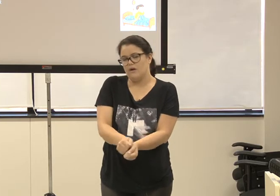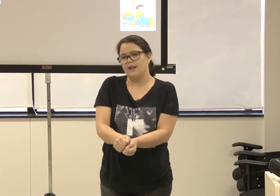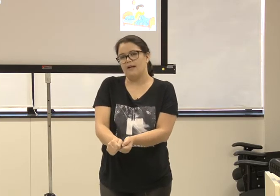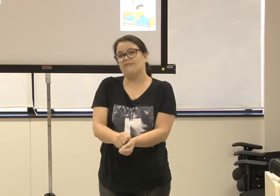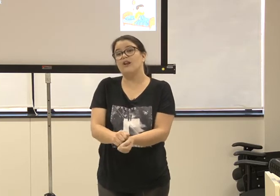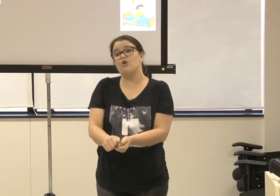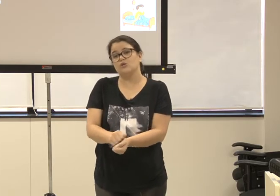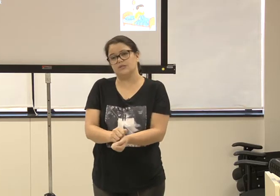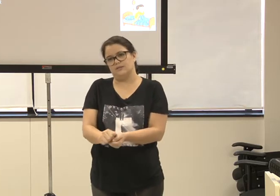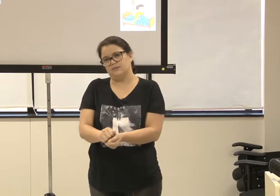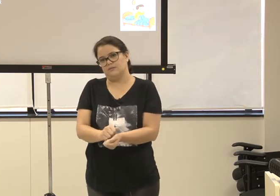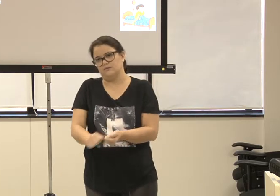Lavar louça.